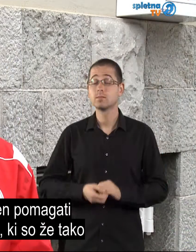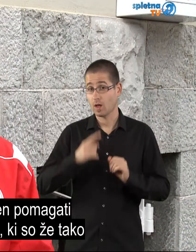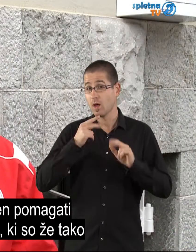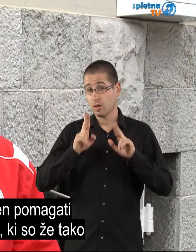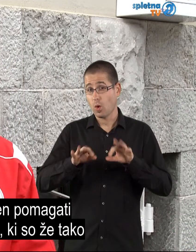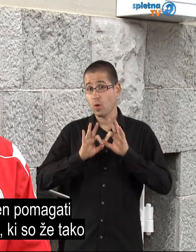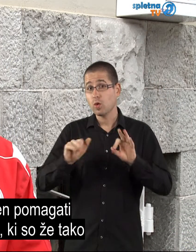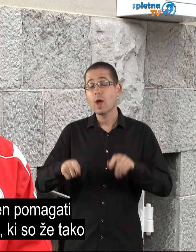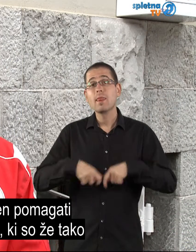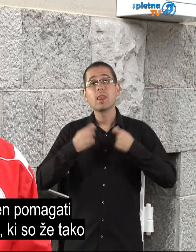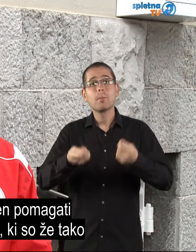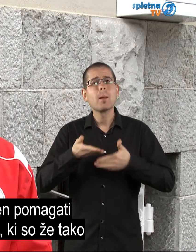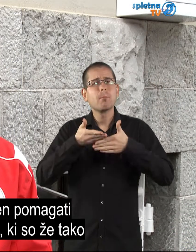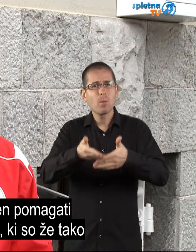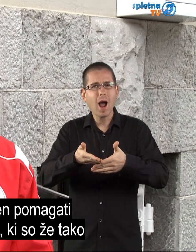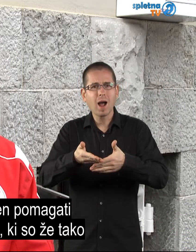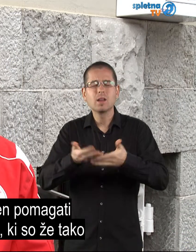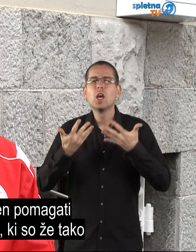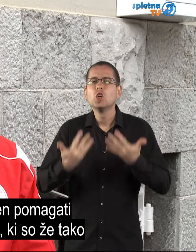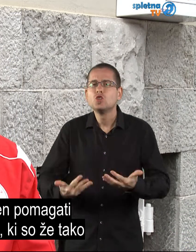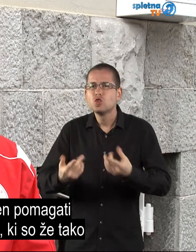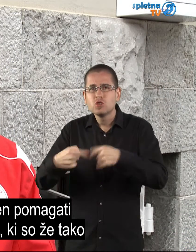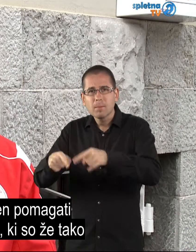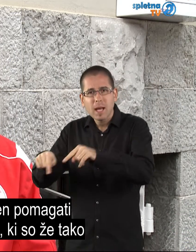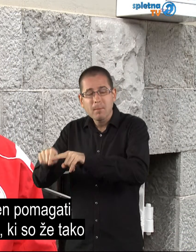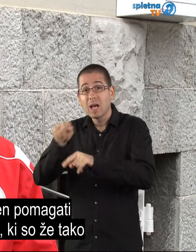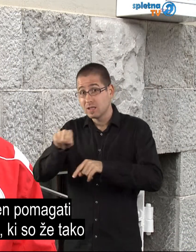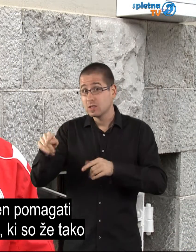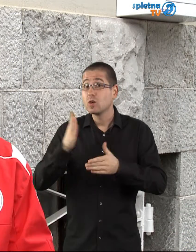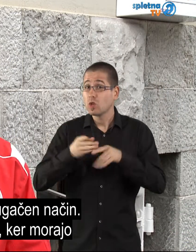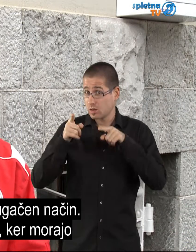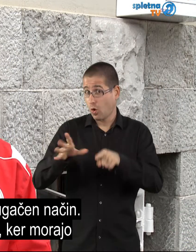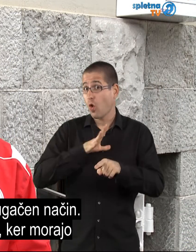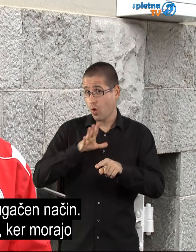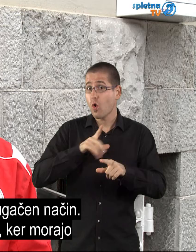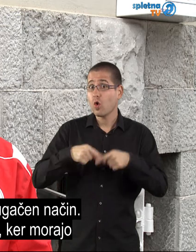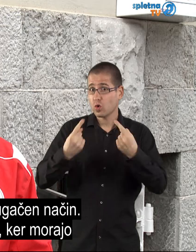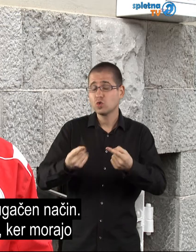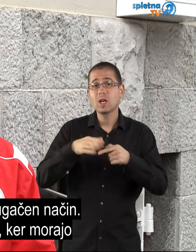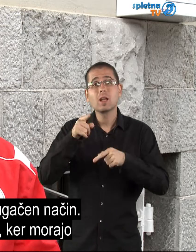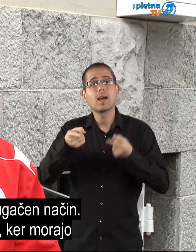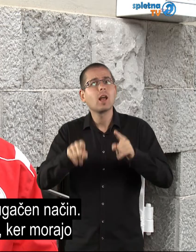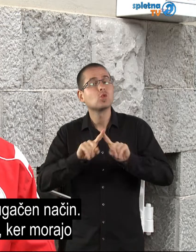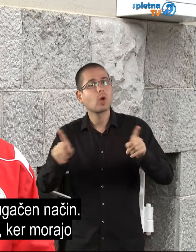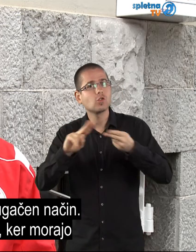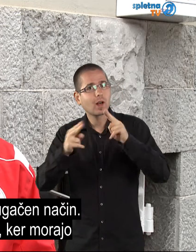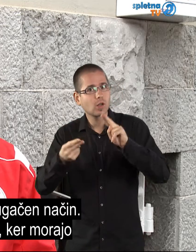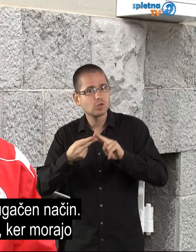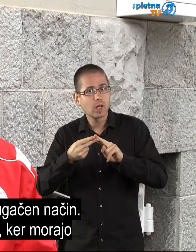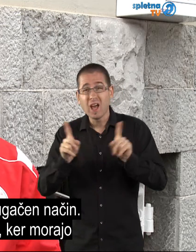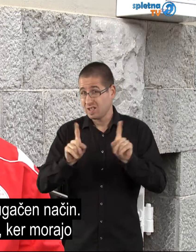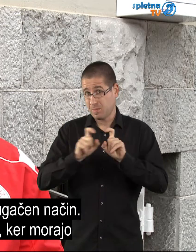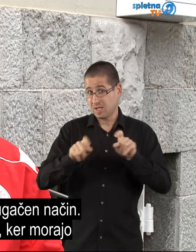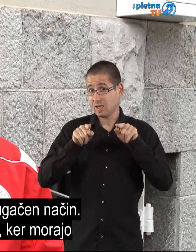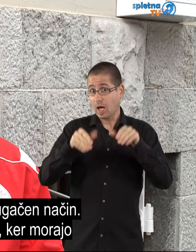Ja, prav gotovo je namen pomagati ranljivim, šibkim, tistim, ki so že tako ogroženi na tak ali drugačen način in